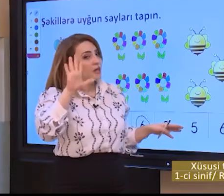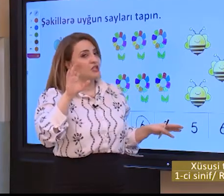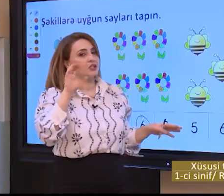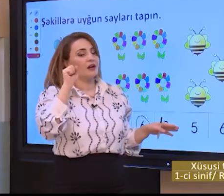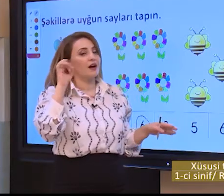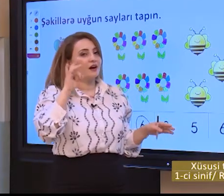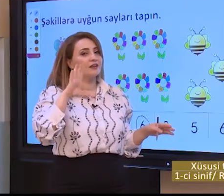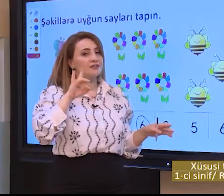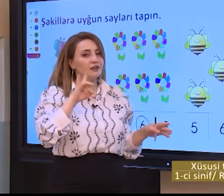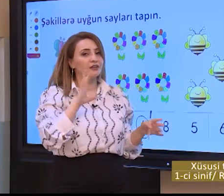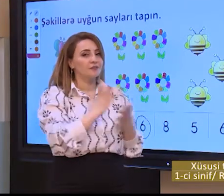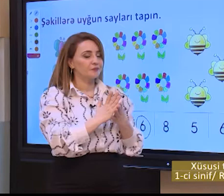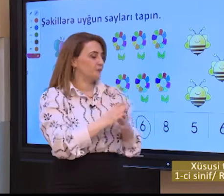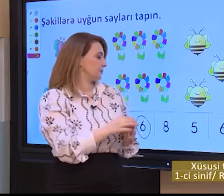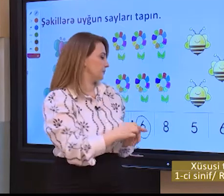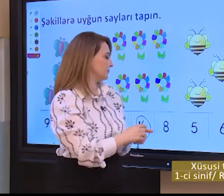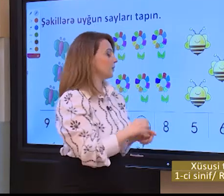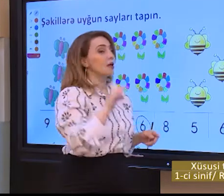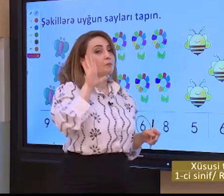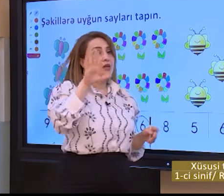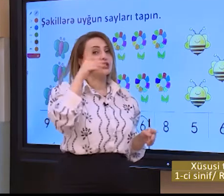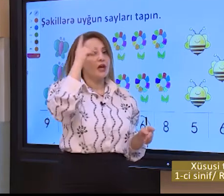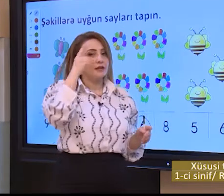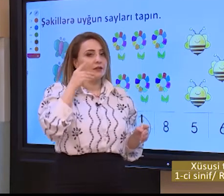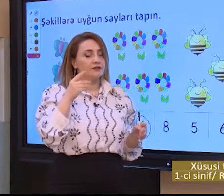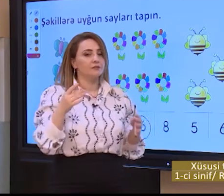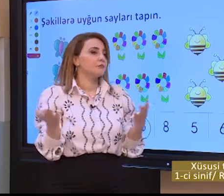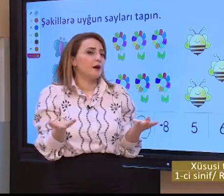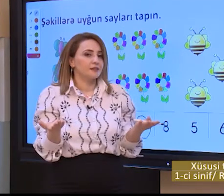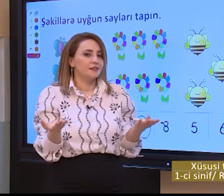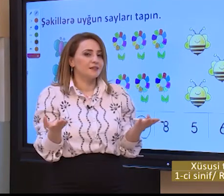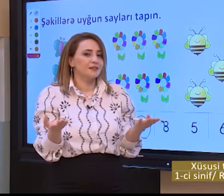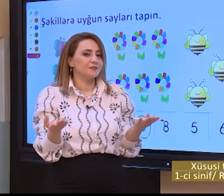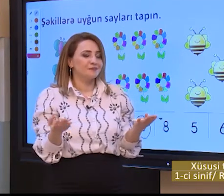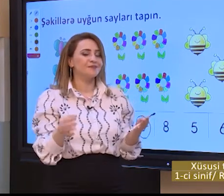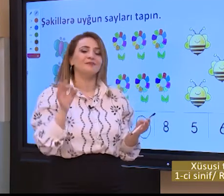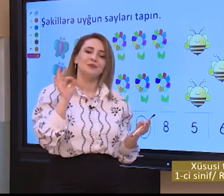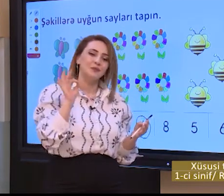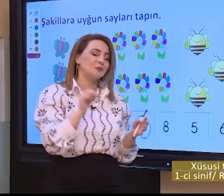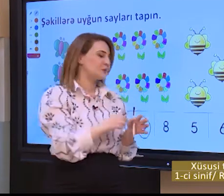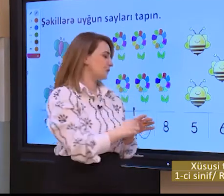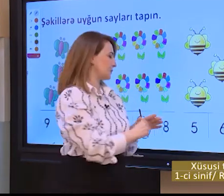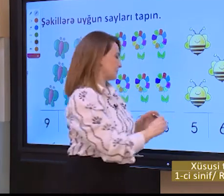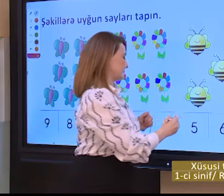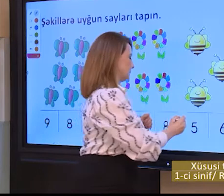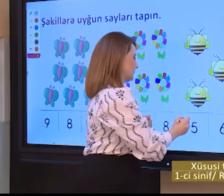5 arı var. 5 ədədi hansıdır? Düzdür.